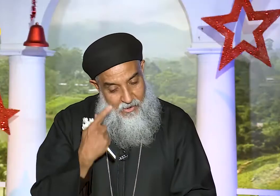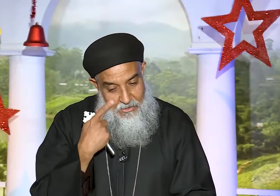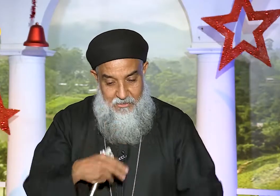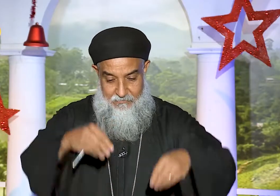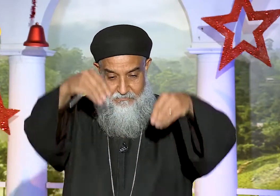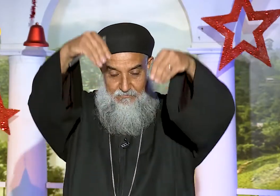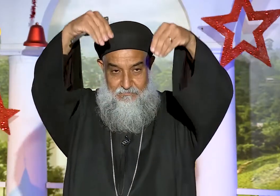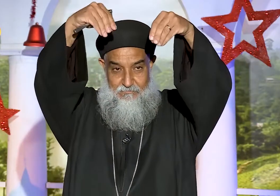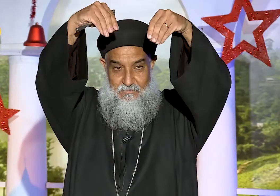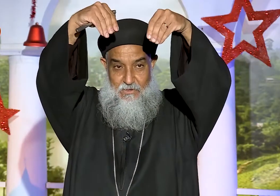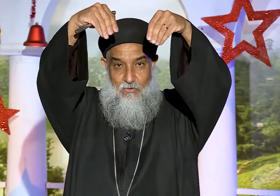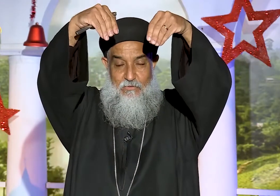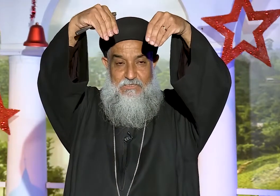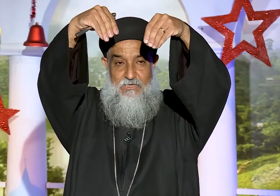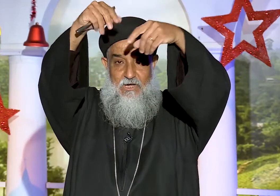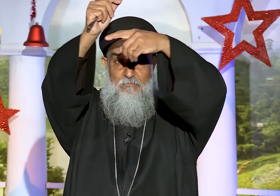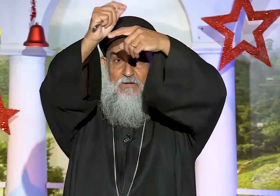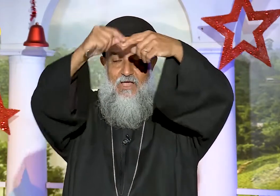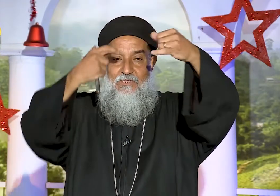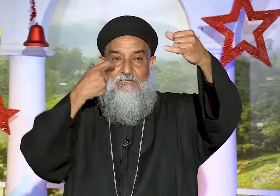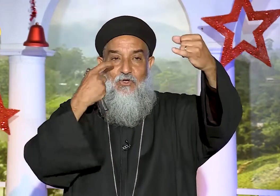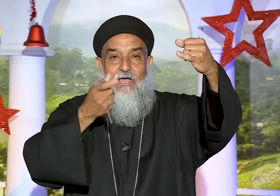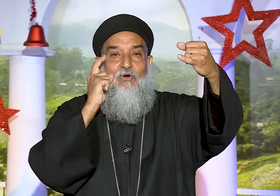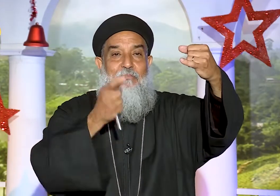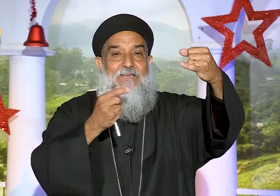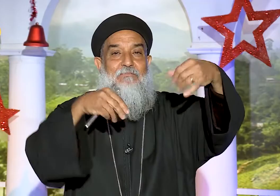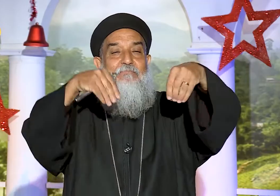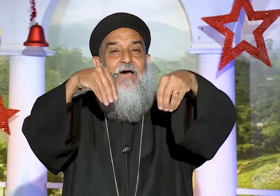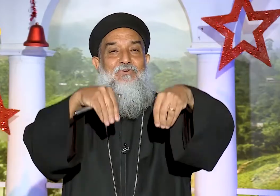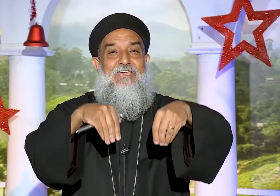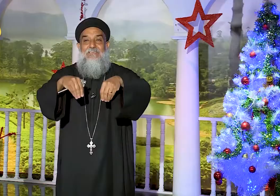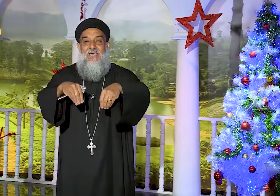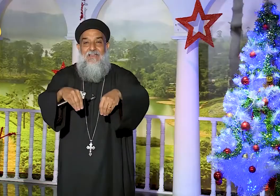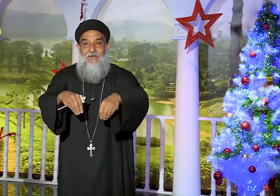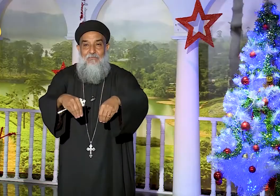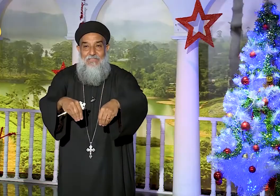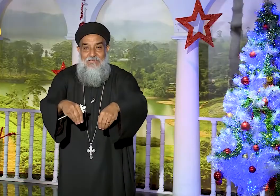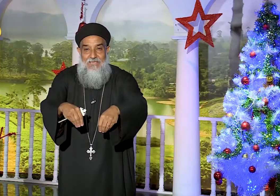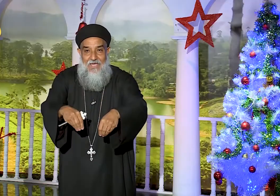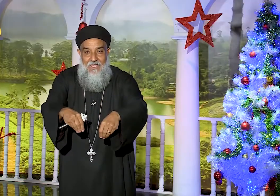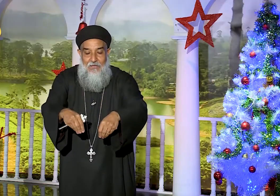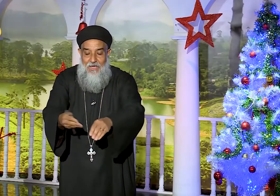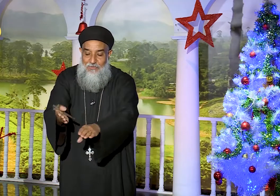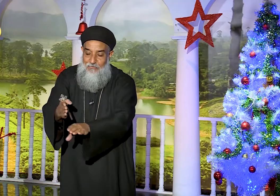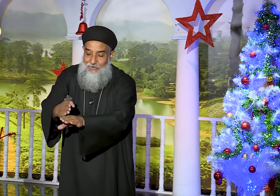حاضر. ومسك رب المجد يسوع، ناخد بالنا من المعموديه، المعموديه